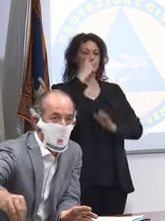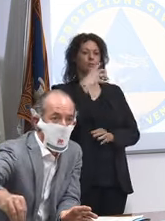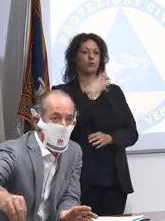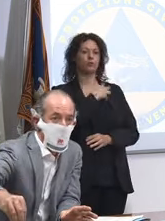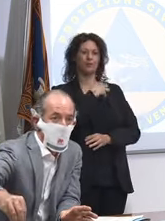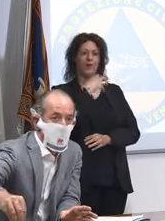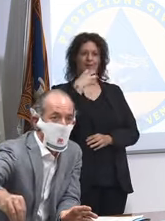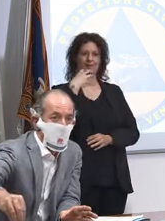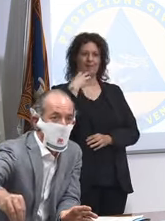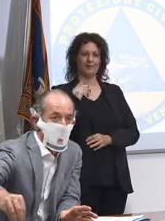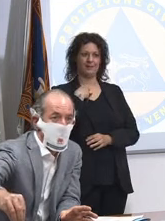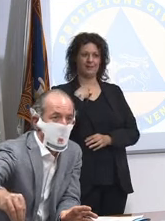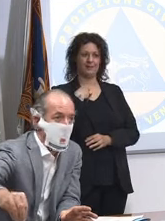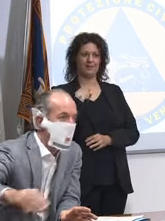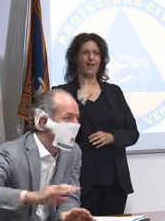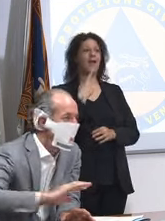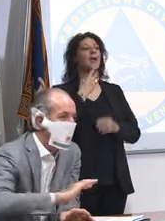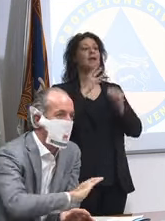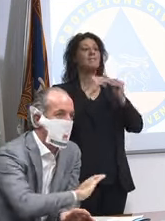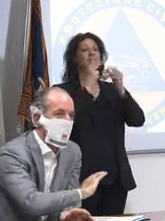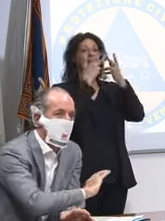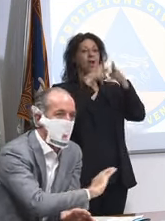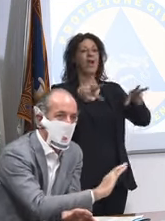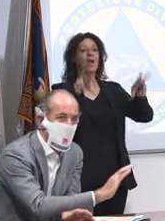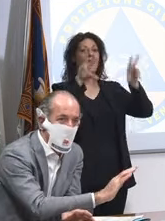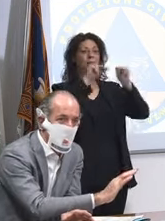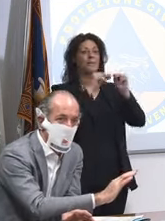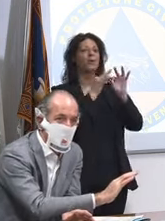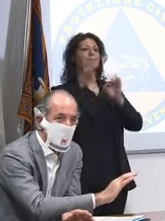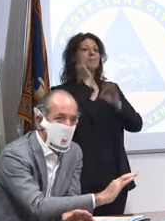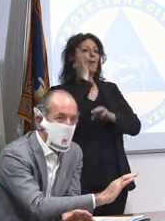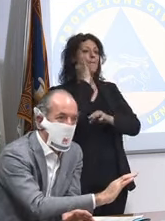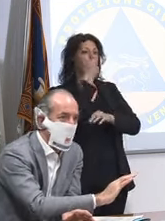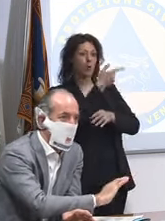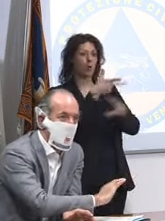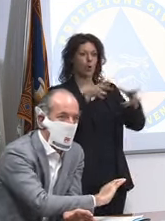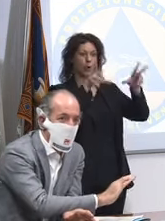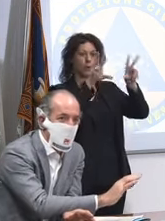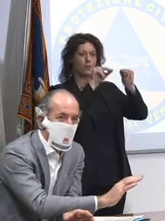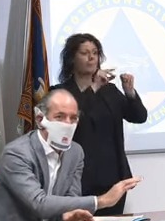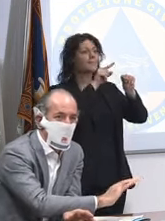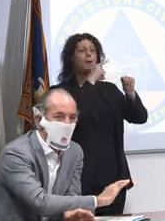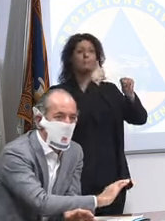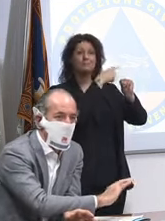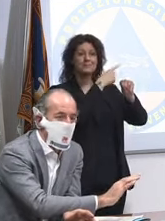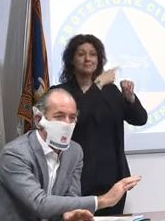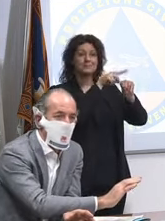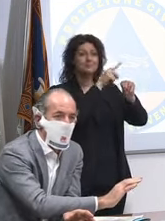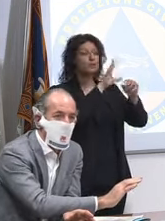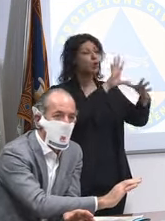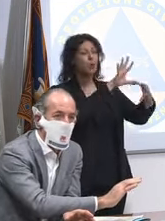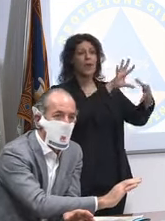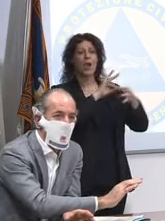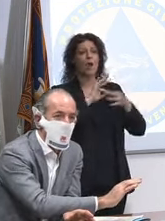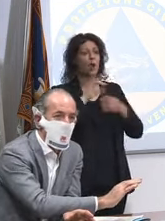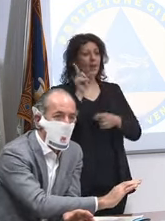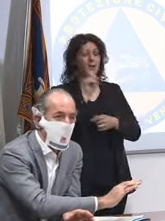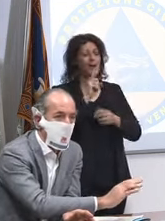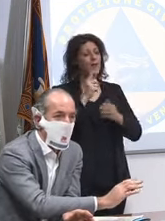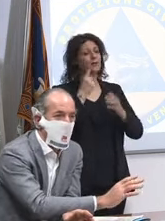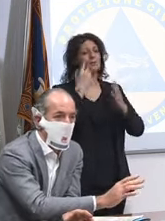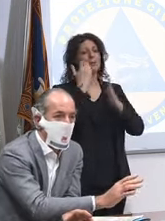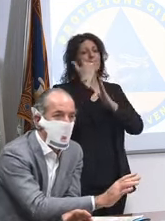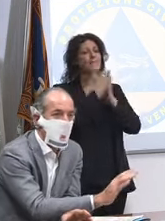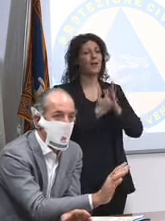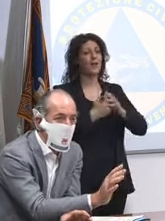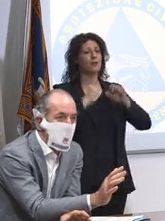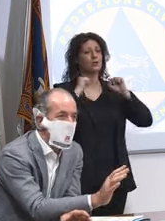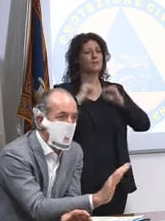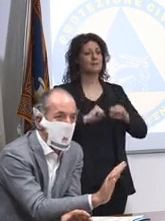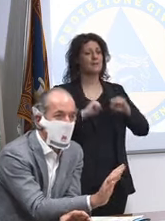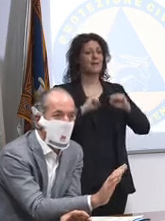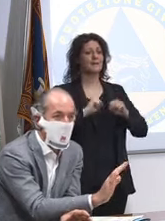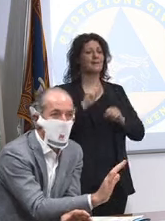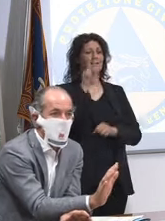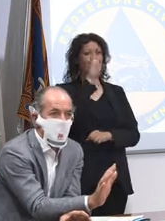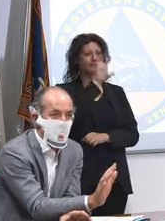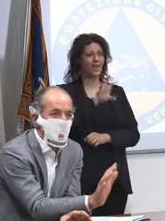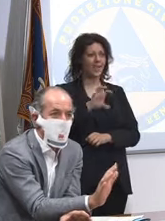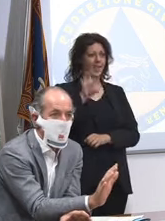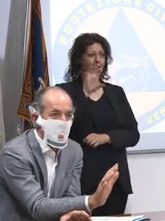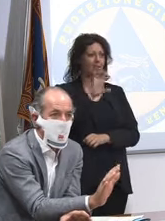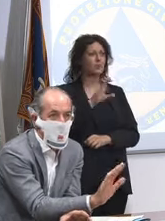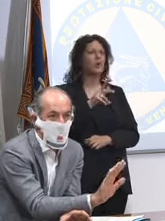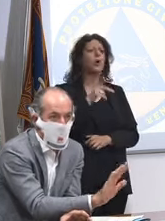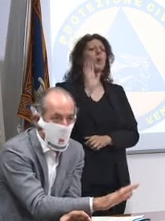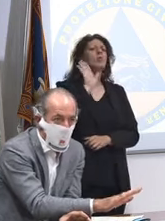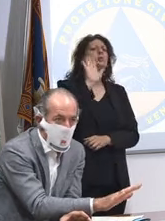alla fine, ma non c'entra niente con il piano del Veneto con tutte le attività. È una nobilissima attività di